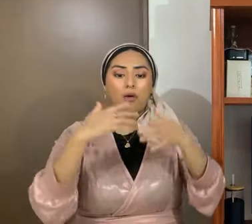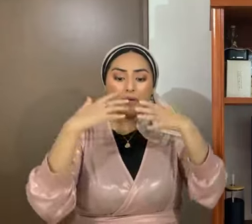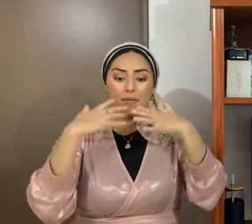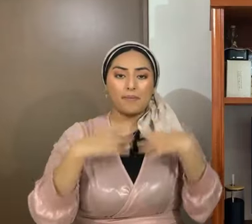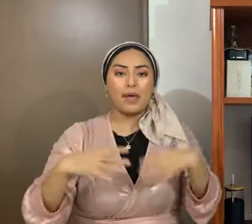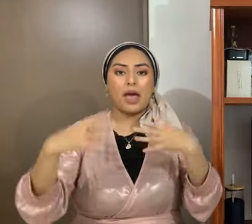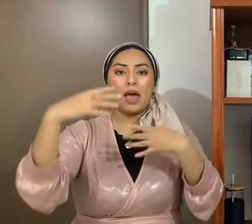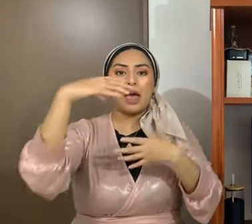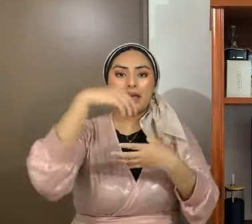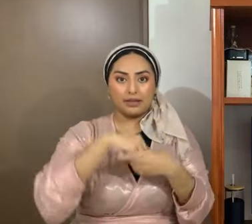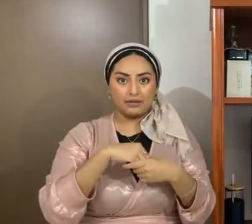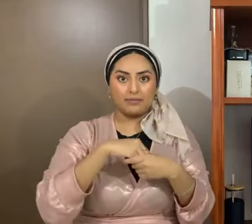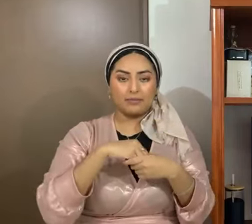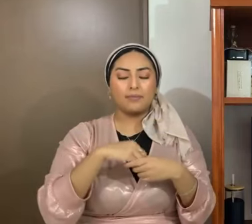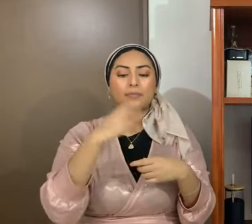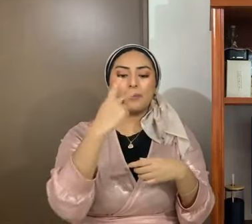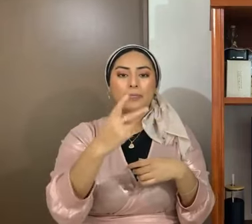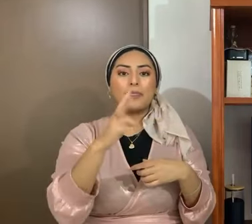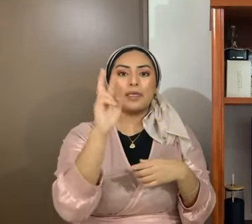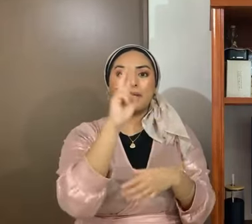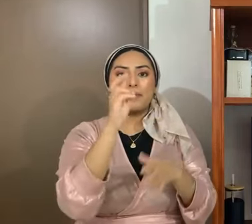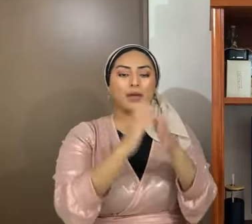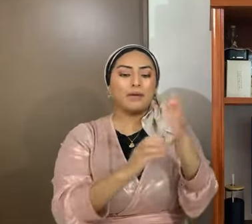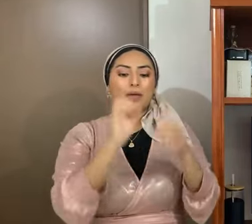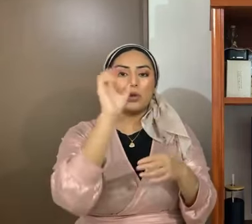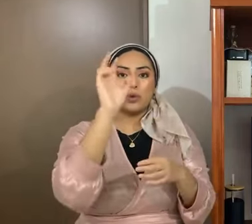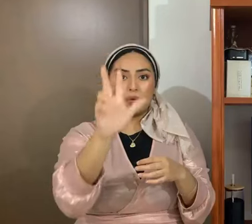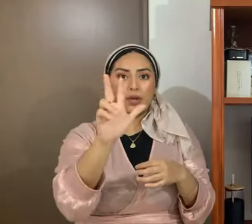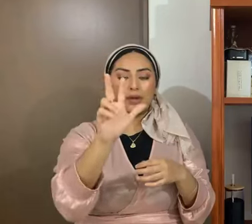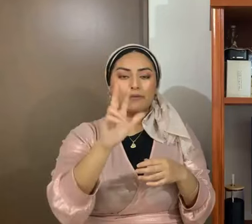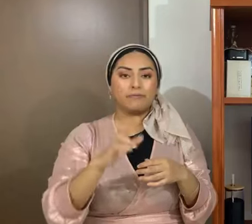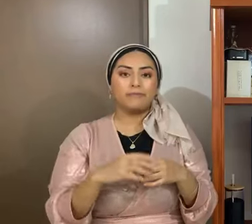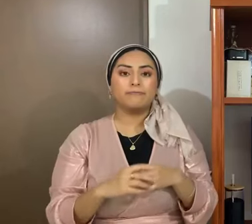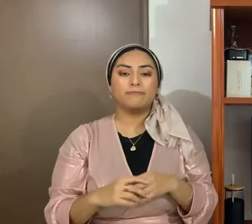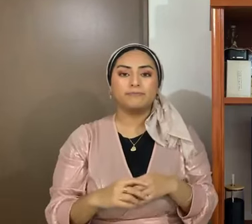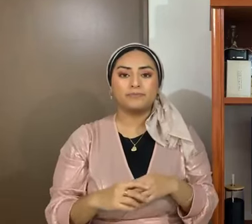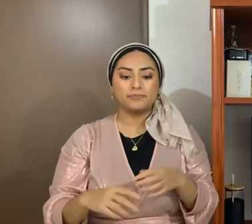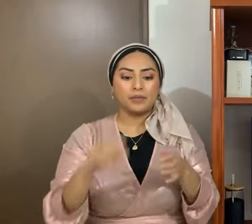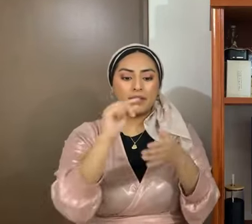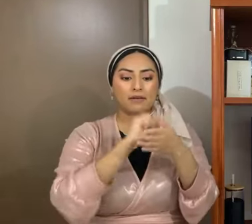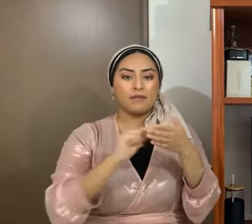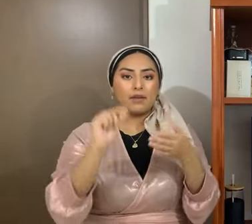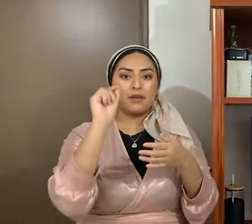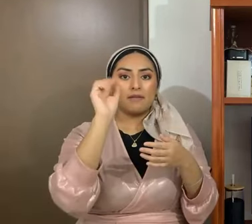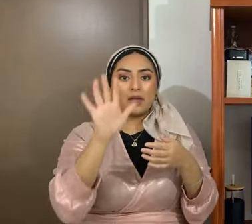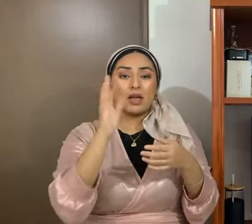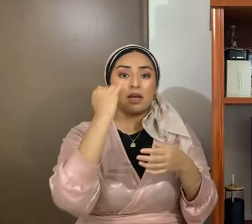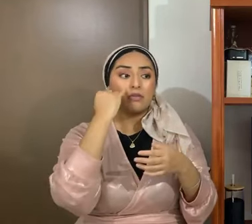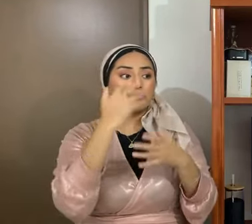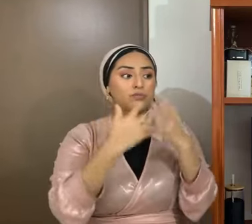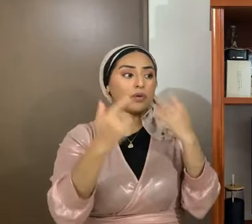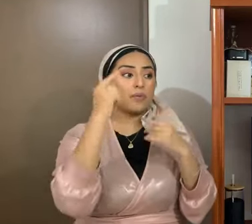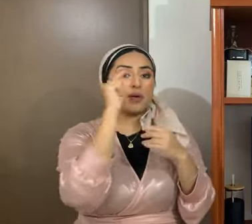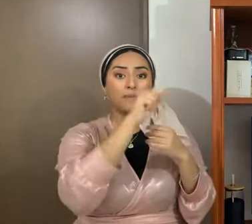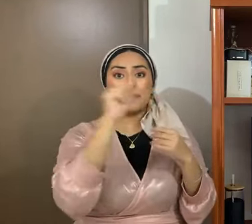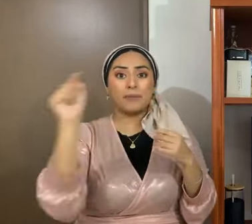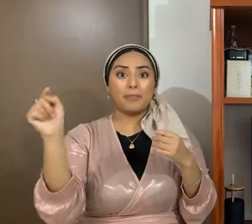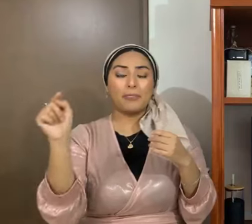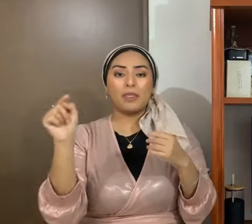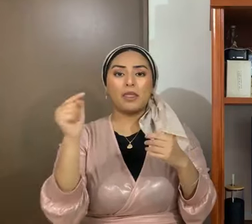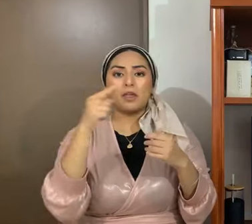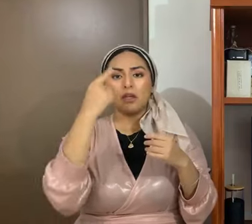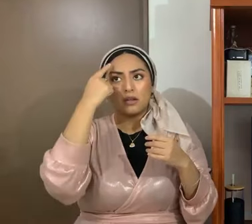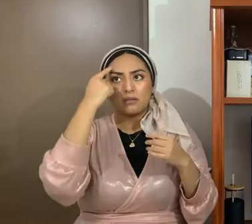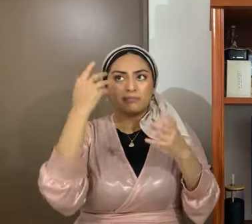vestimenta interior. Vamos a Apocalipsis 3. Apocalipsis 3, verso 5. Si alguien de esto,